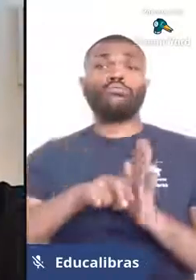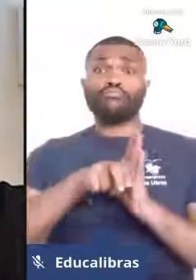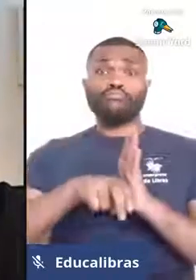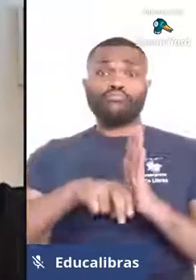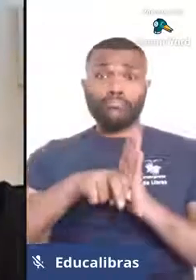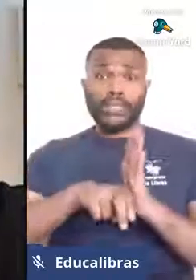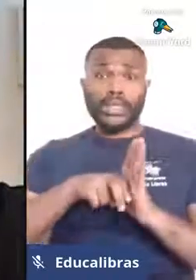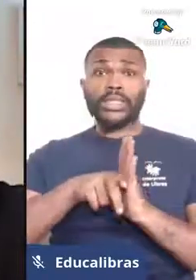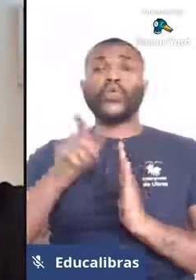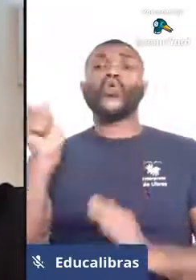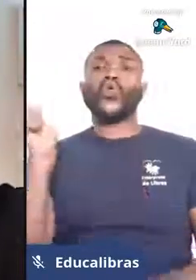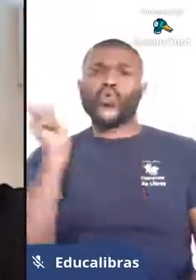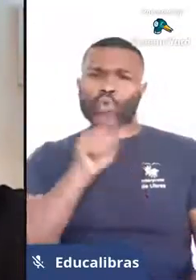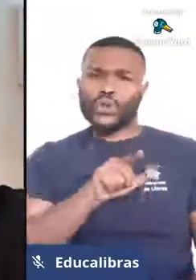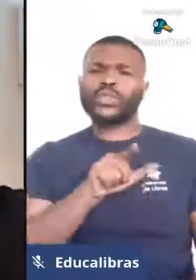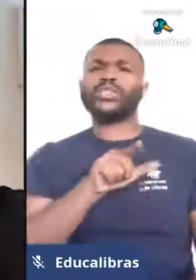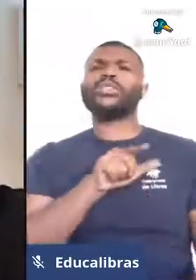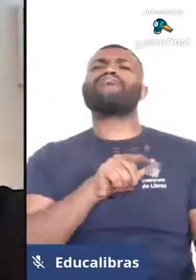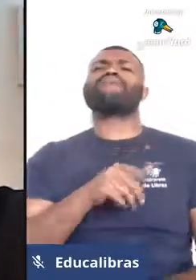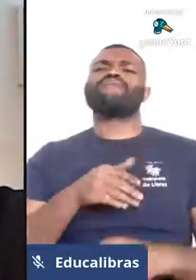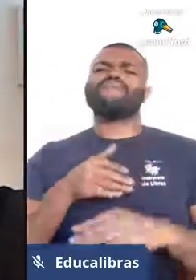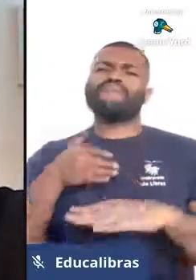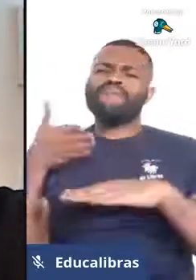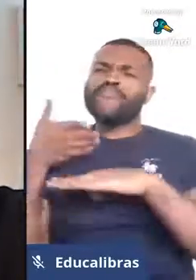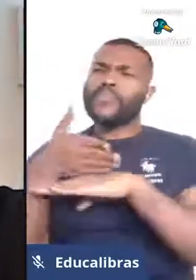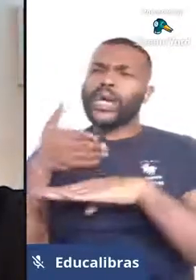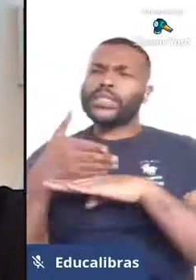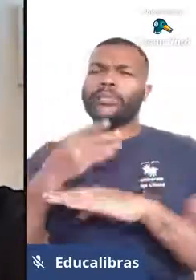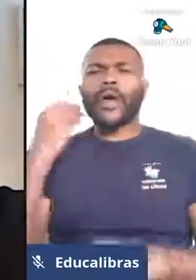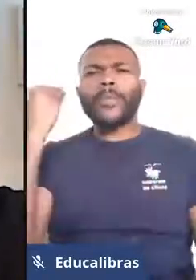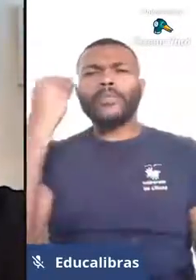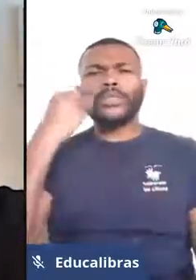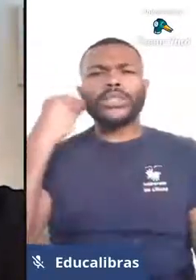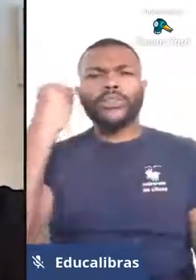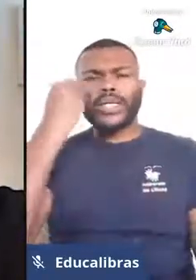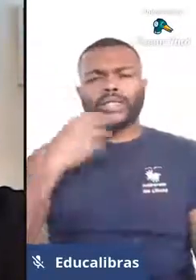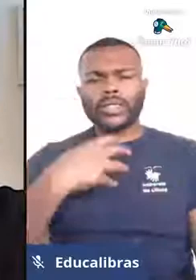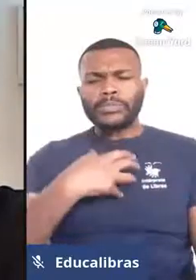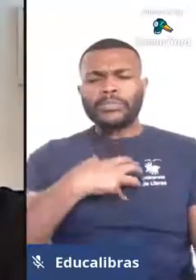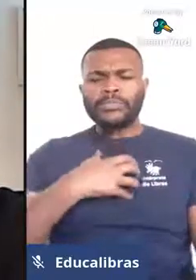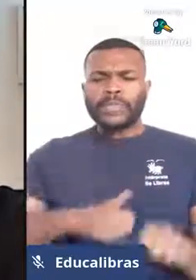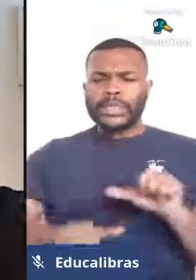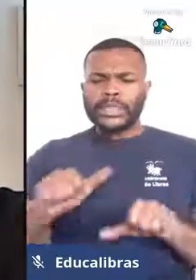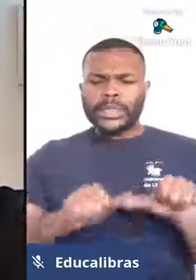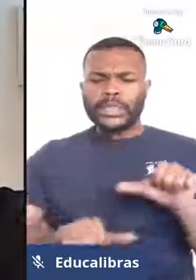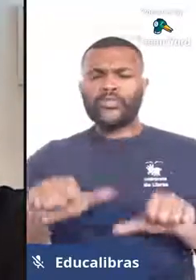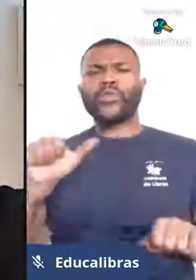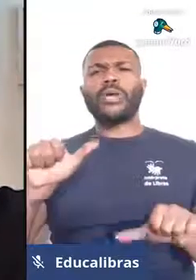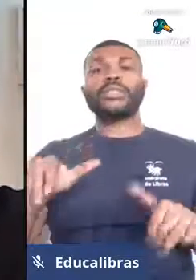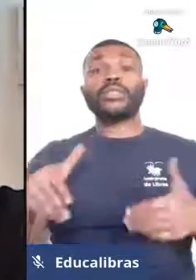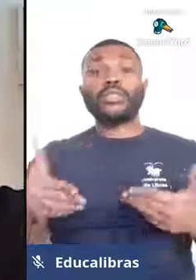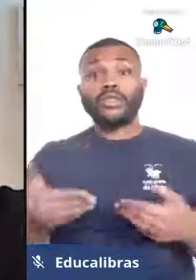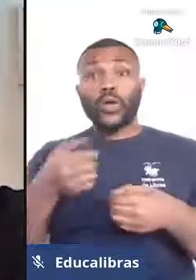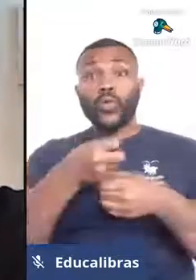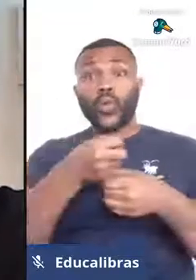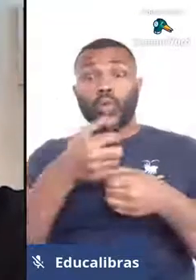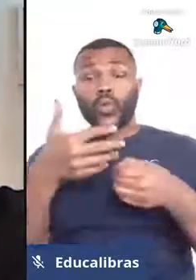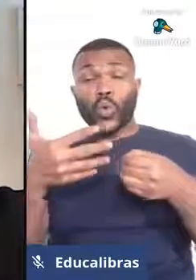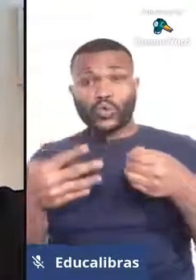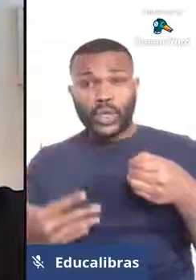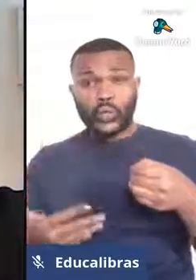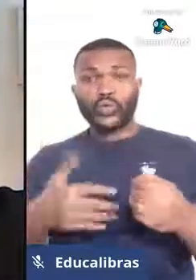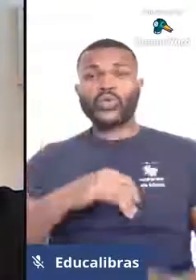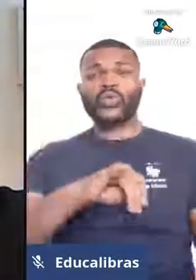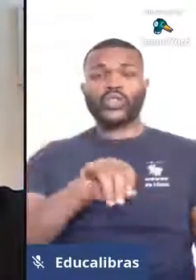em toda a sua potência, participar daquela experiência transformadora. Então, a parte do conteúdo em si da Japan House, ela tem um número